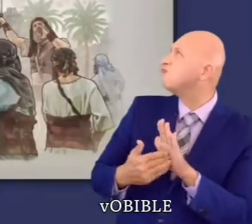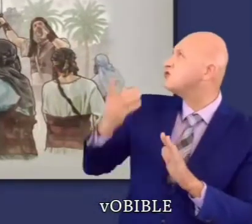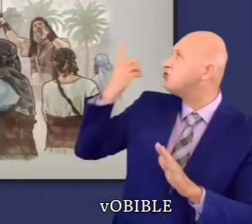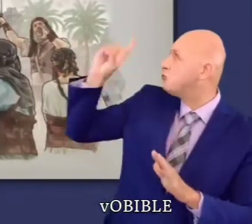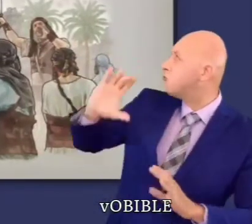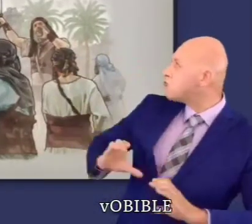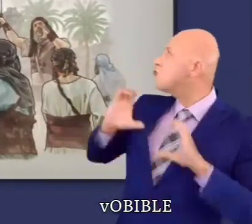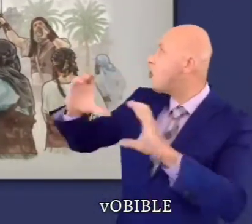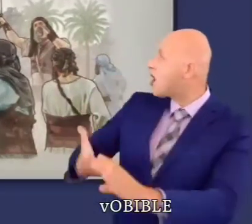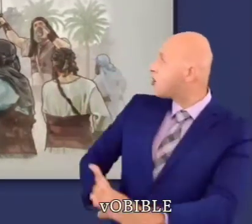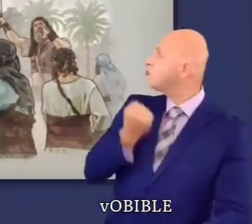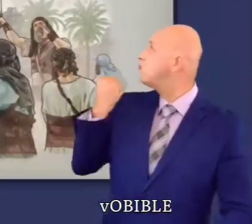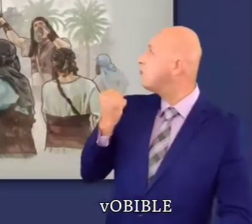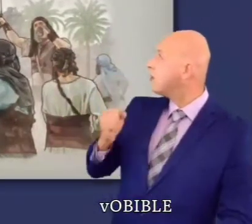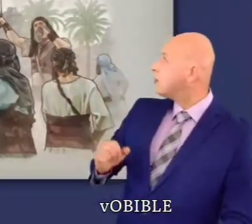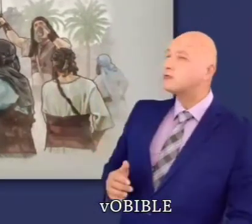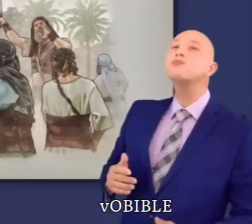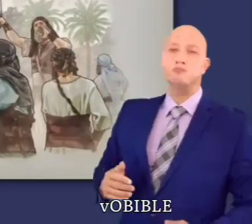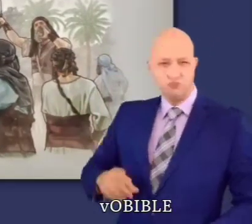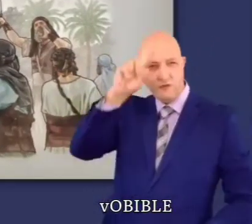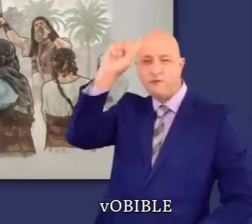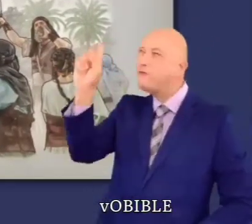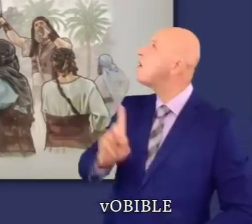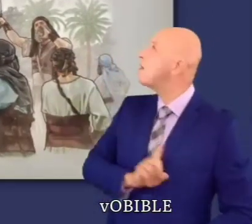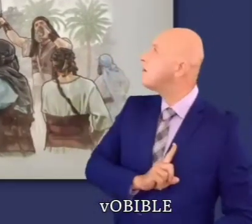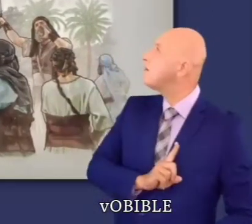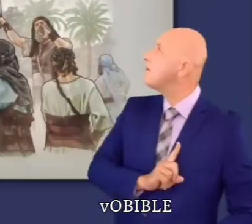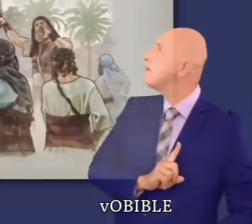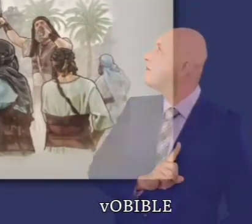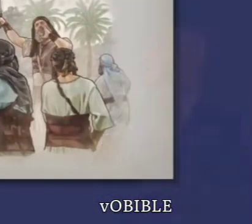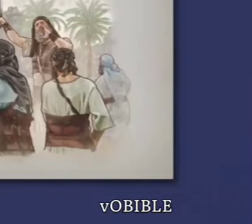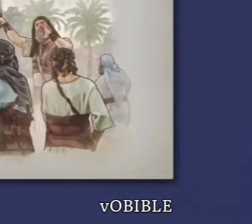différentes tribus et les dernières exhortations de Josué.